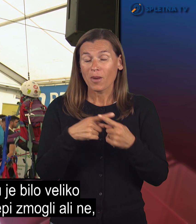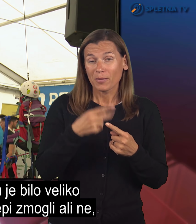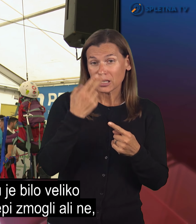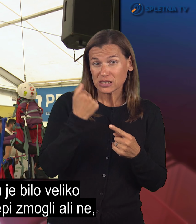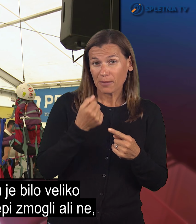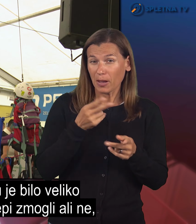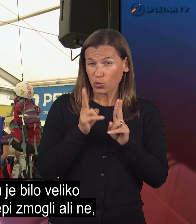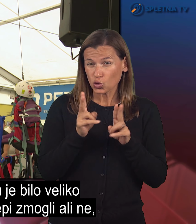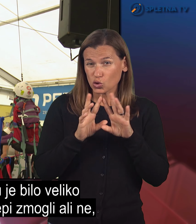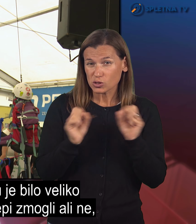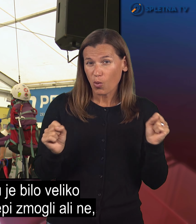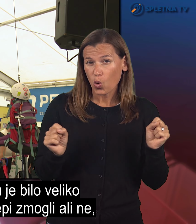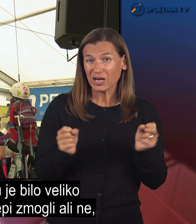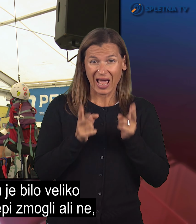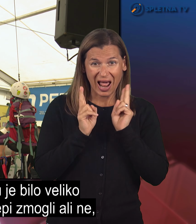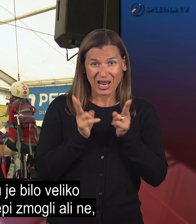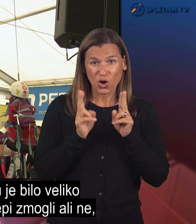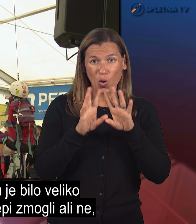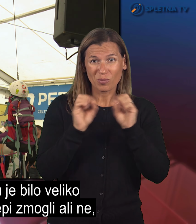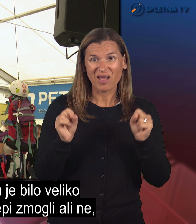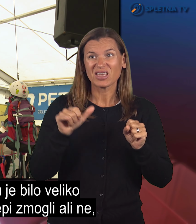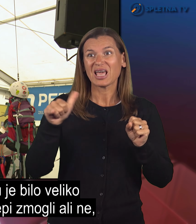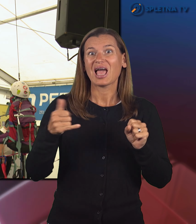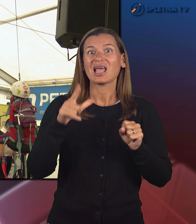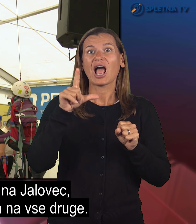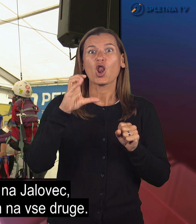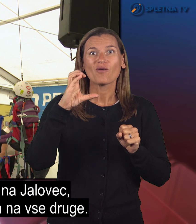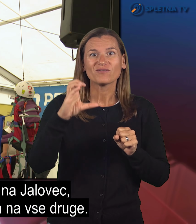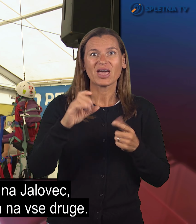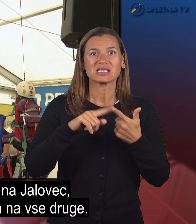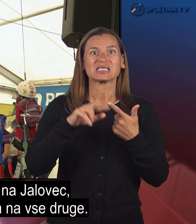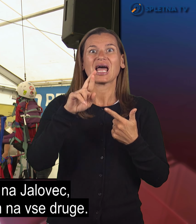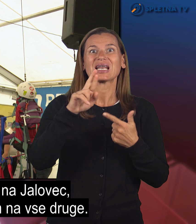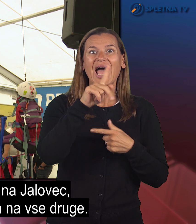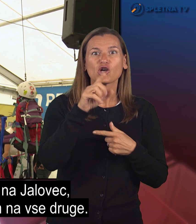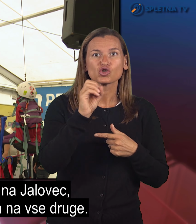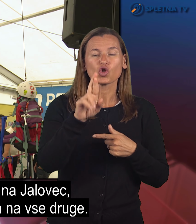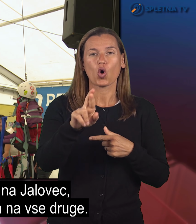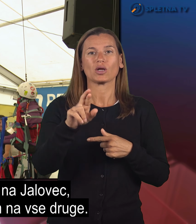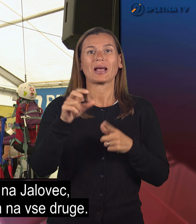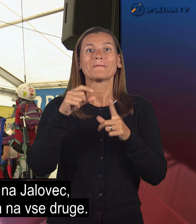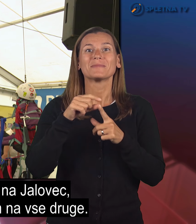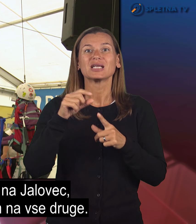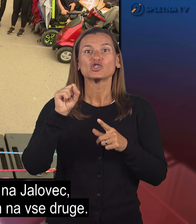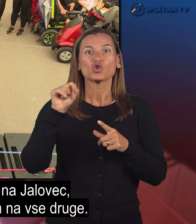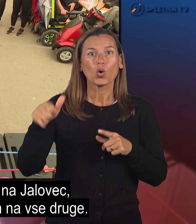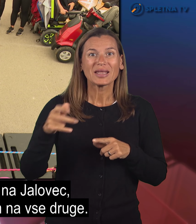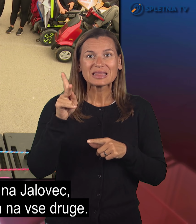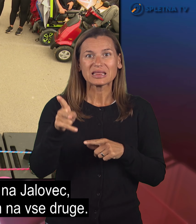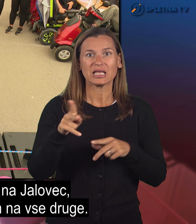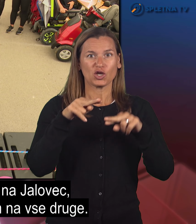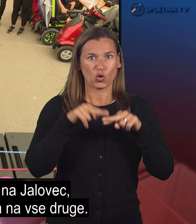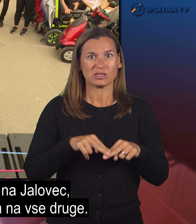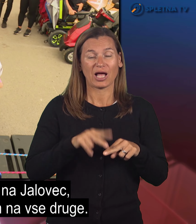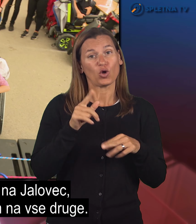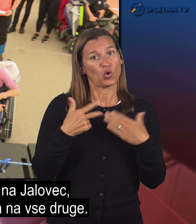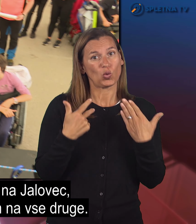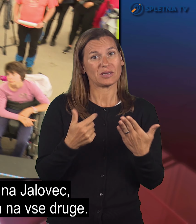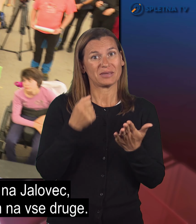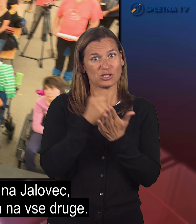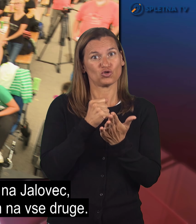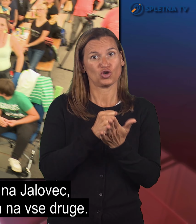bilo veliko dvomov, a bojo slepi zmogli, ali pridejo lahko na Jalovec, na Razor, na Prisojnik in na vse